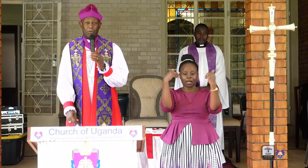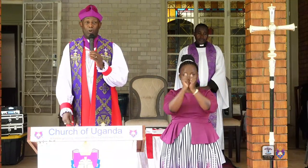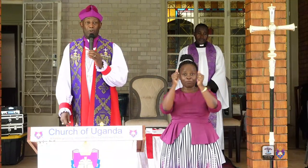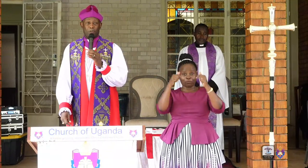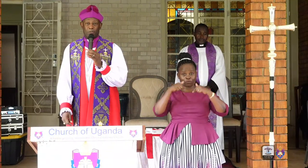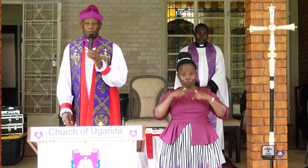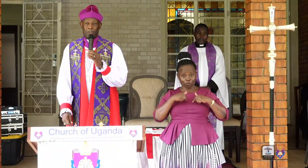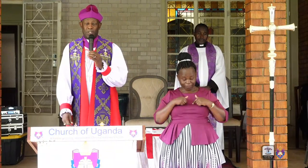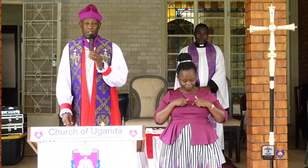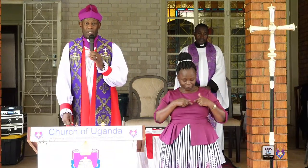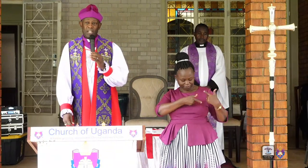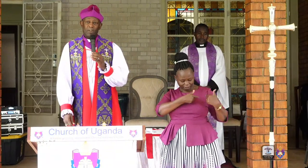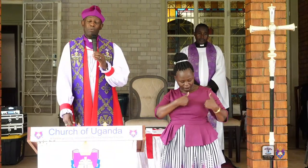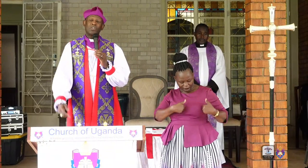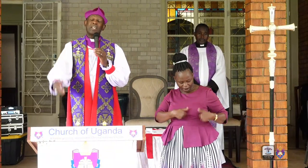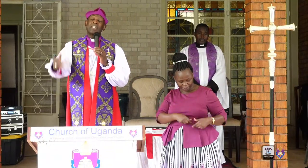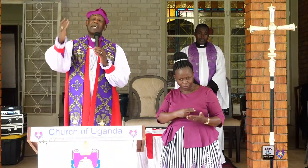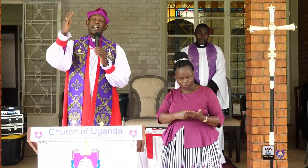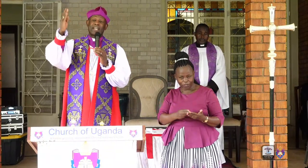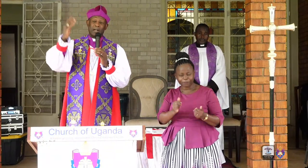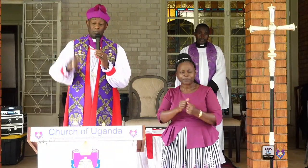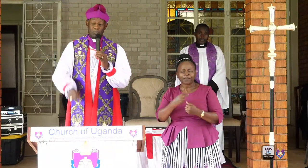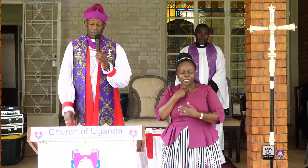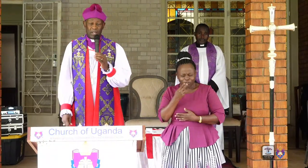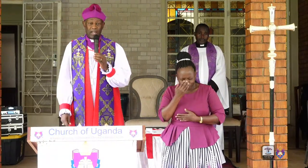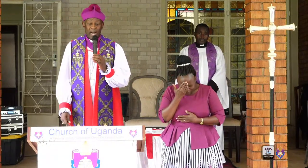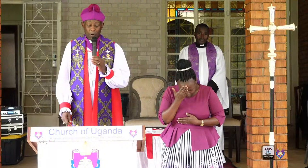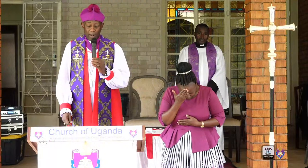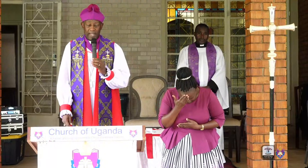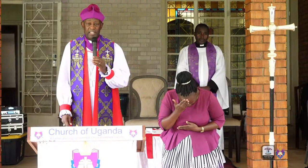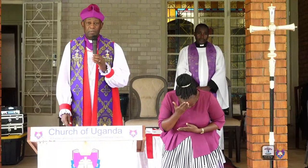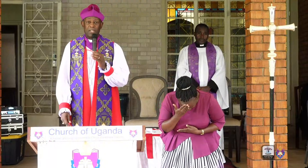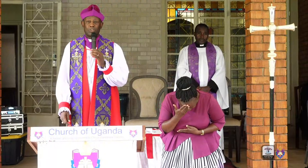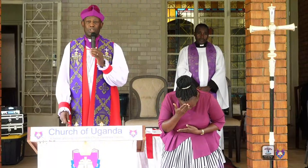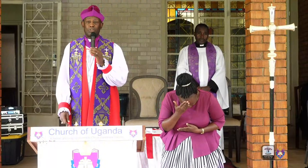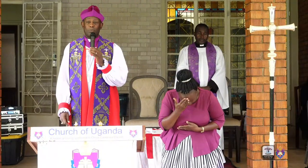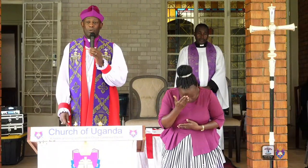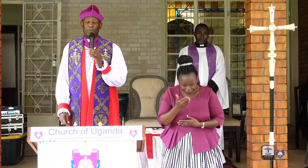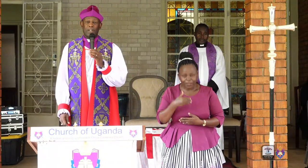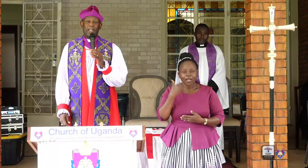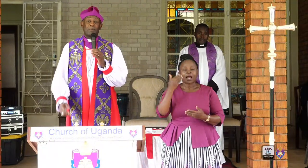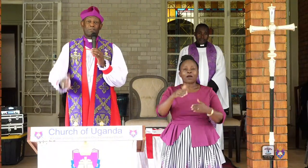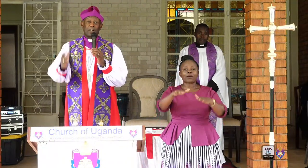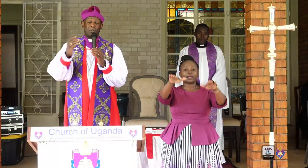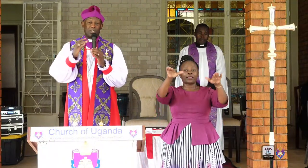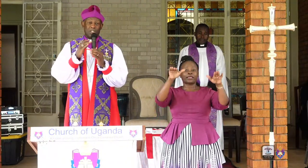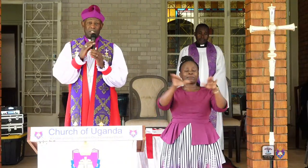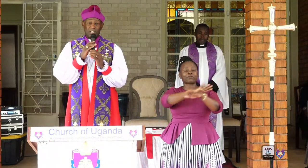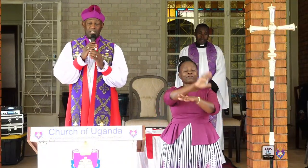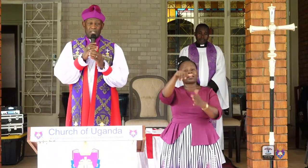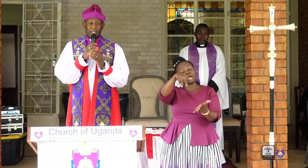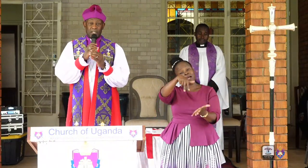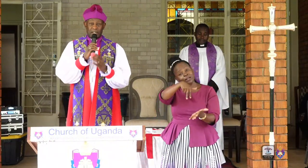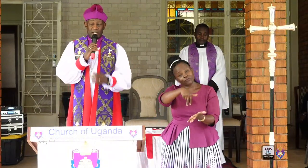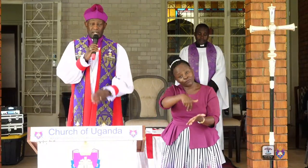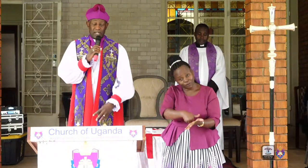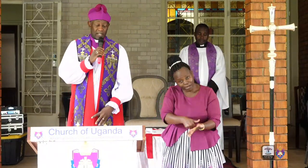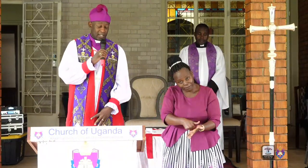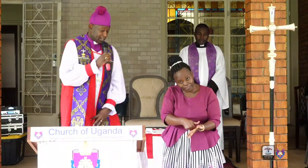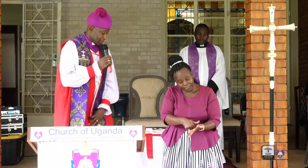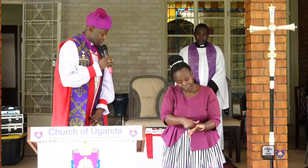n'omutima mulongoofu n'eddoboozi erikkakkamu awali entebe ekiso ky'omugulu, ffenna nga tufukamidde